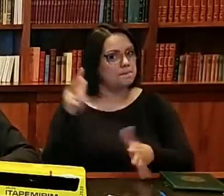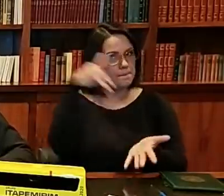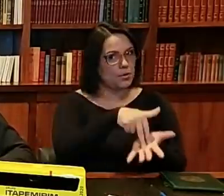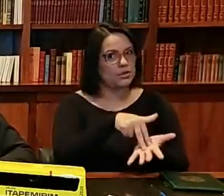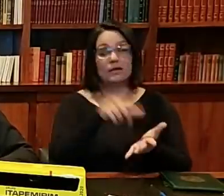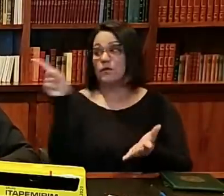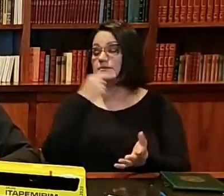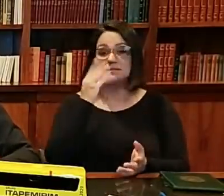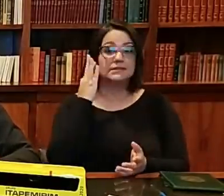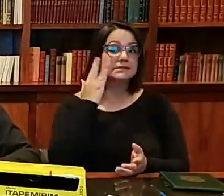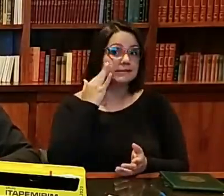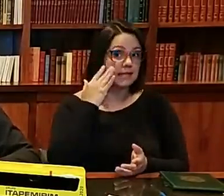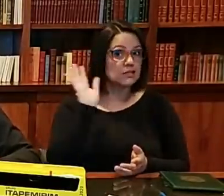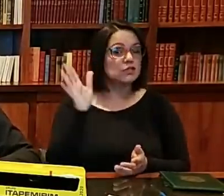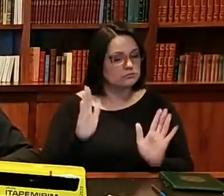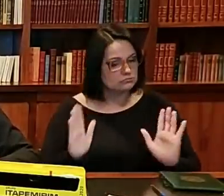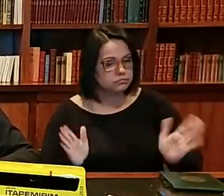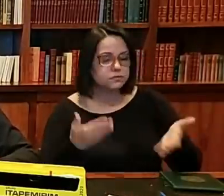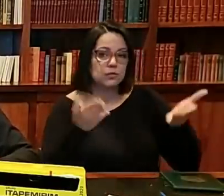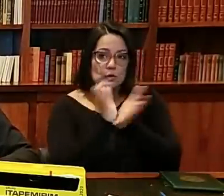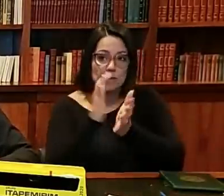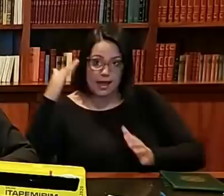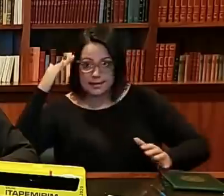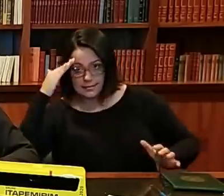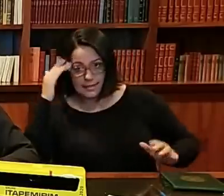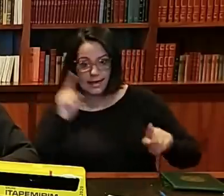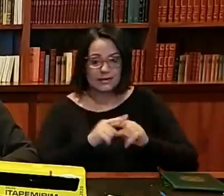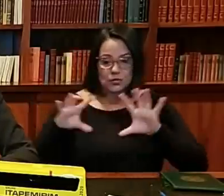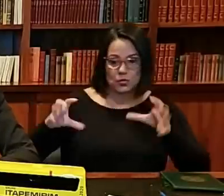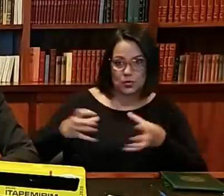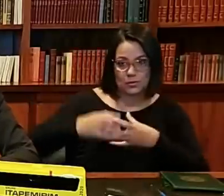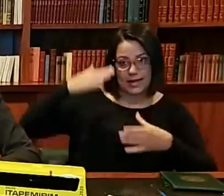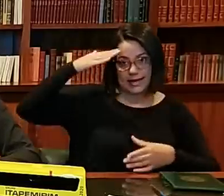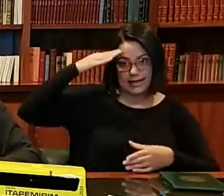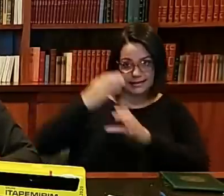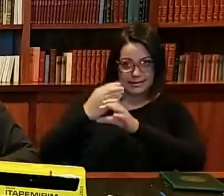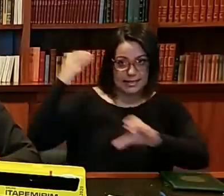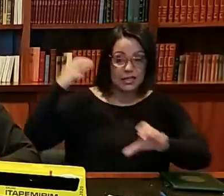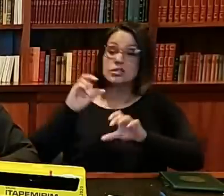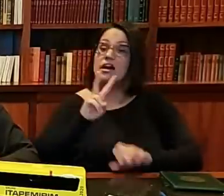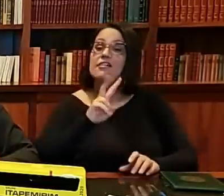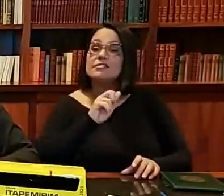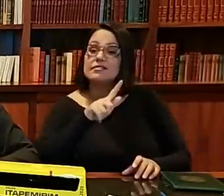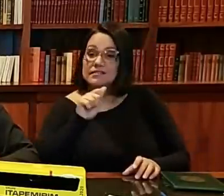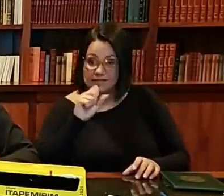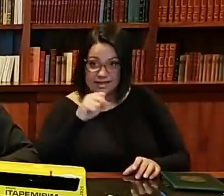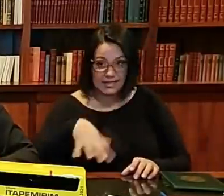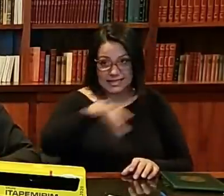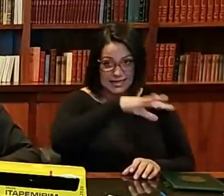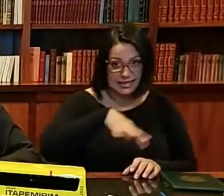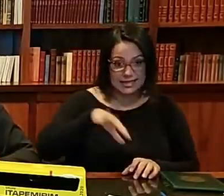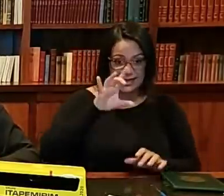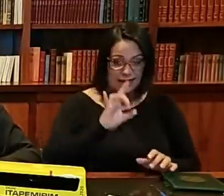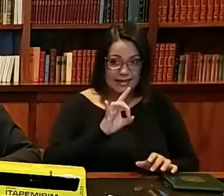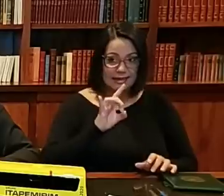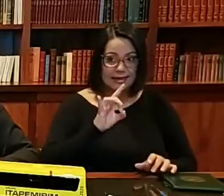o Tarcísio tem tido a colaboração do Exército, dos Batalhões de Engenharia de Construção, que o número de vagas para a cadetada